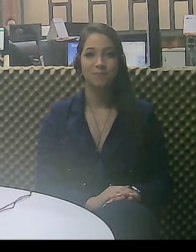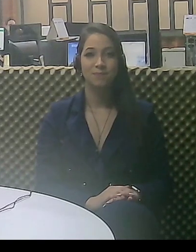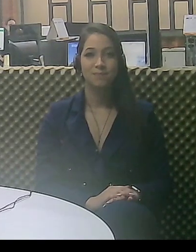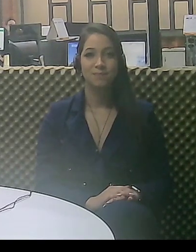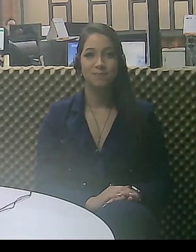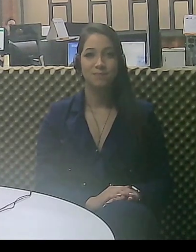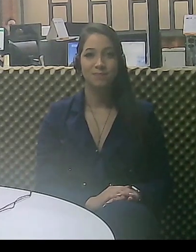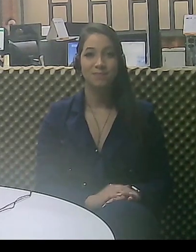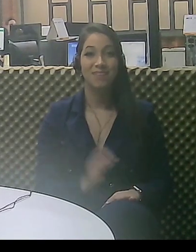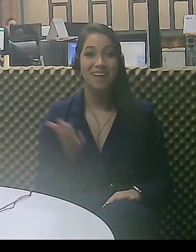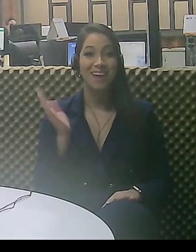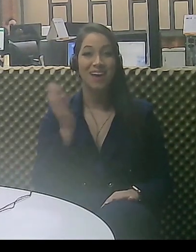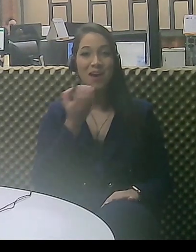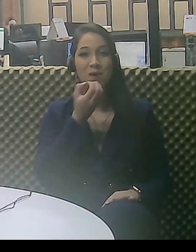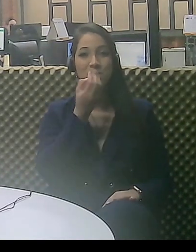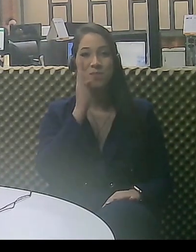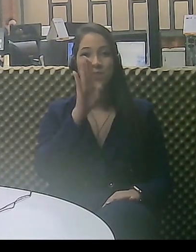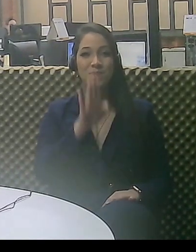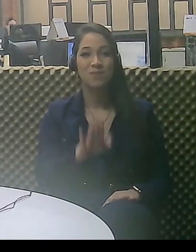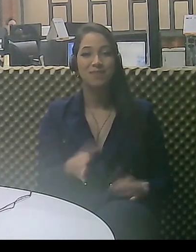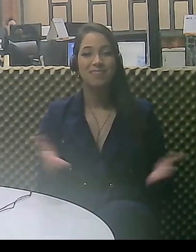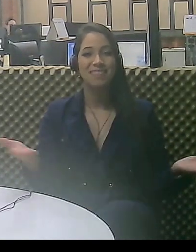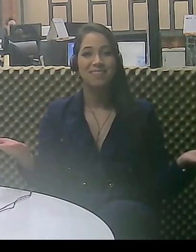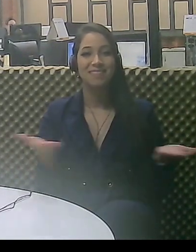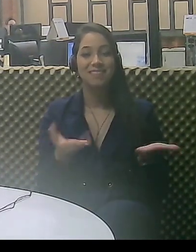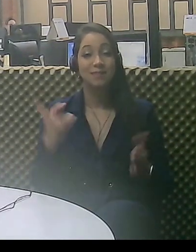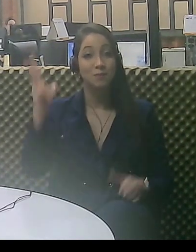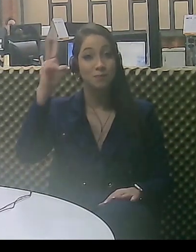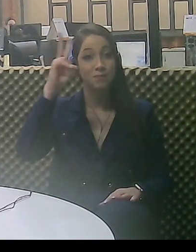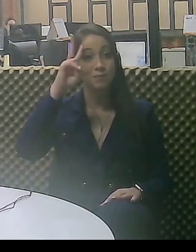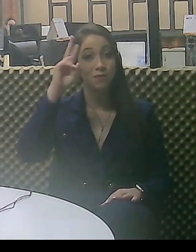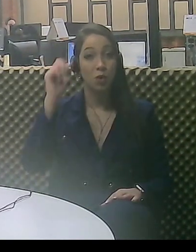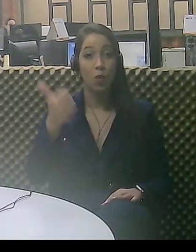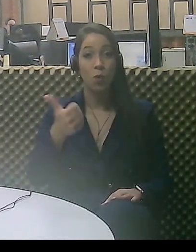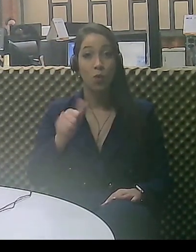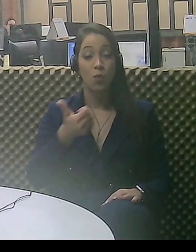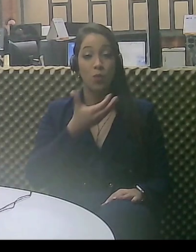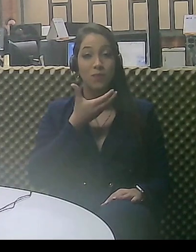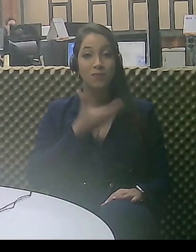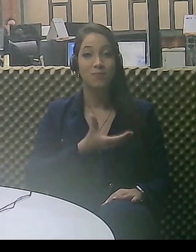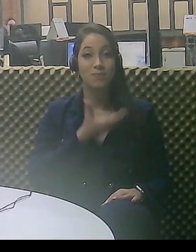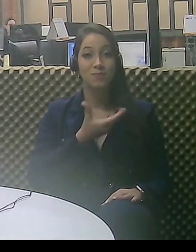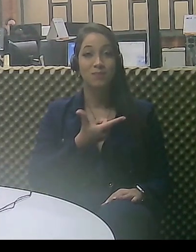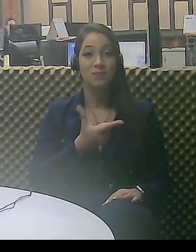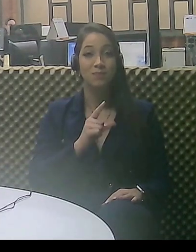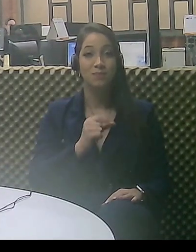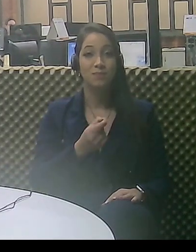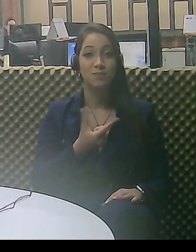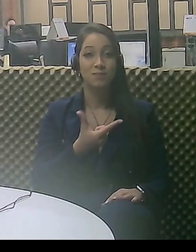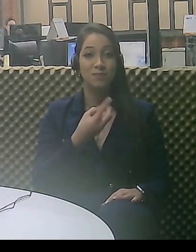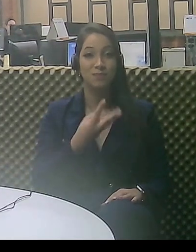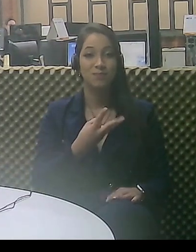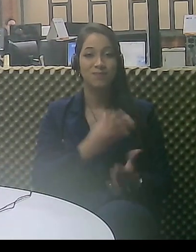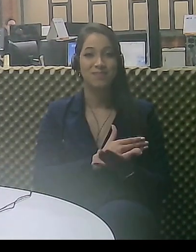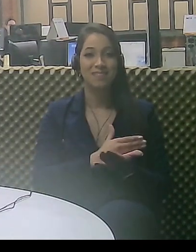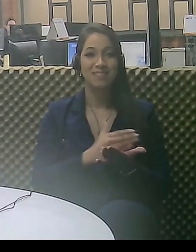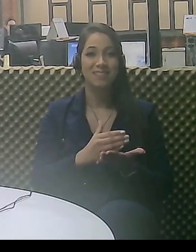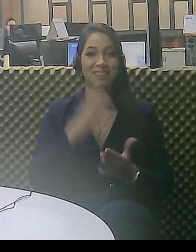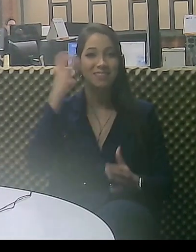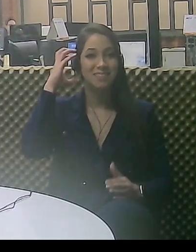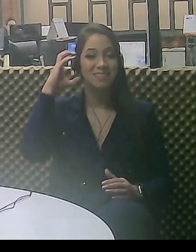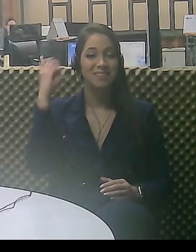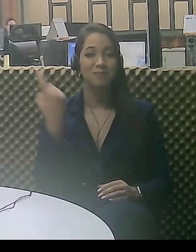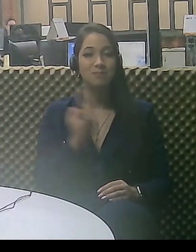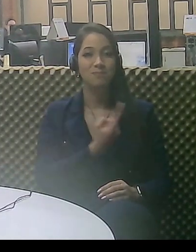â Olá boa tarde hoje é segunda-feira dia 11 de Dezembro de 2023 está no ar a